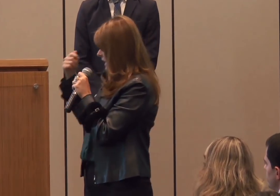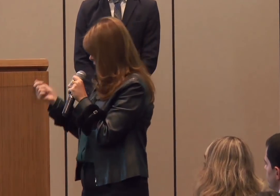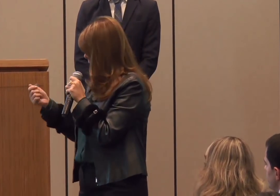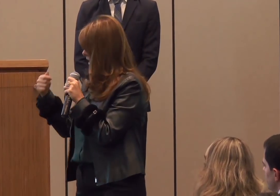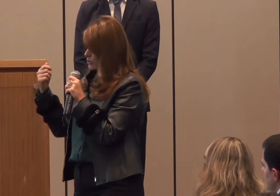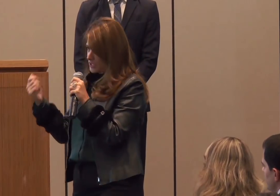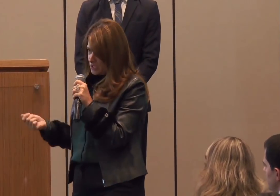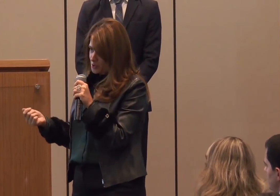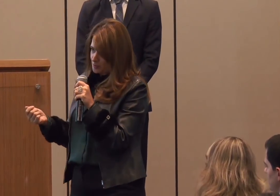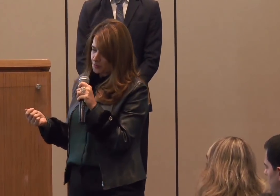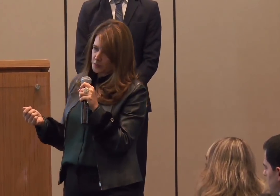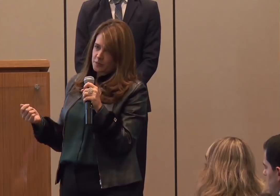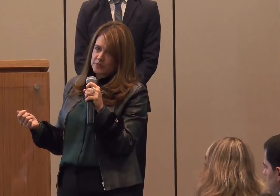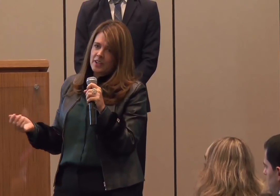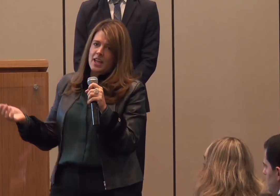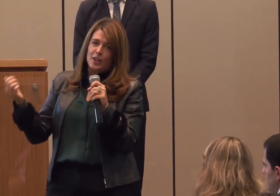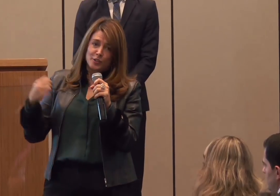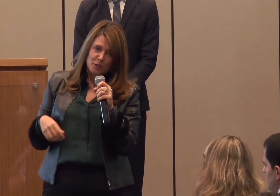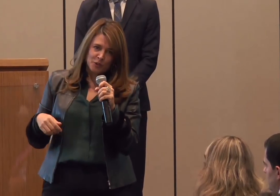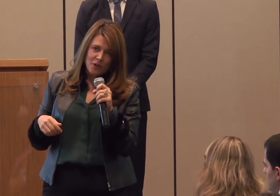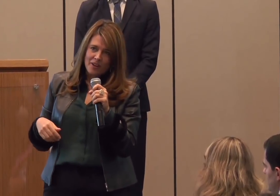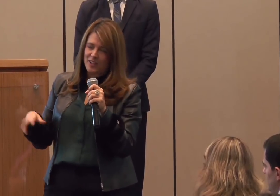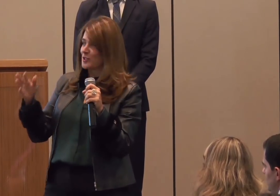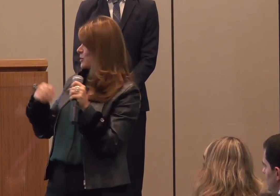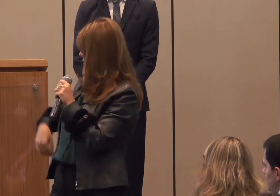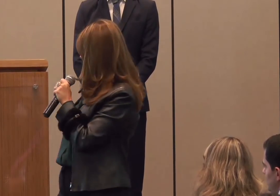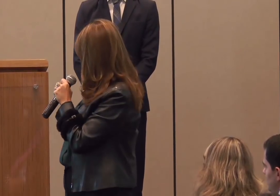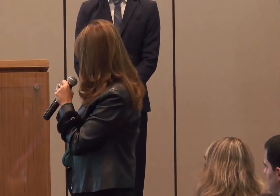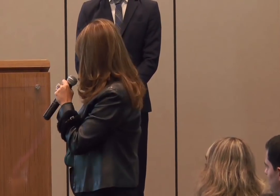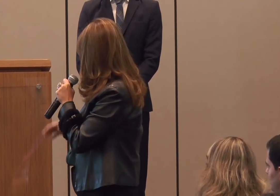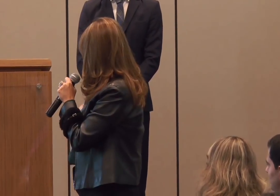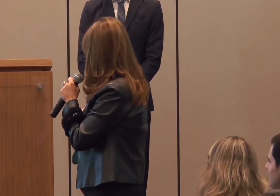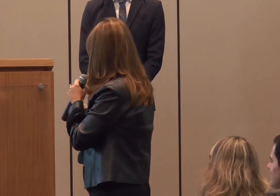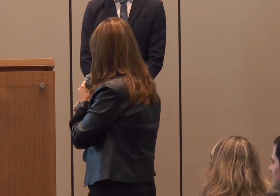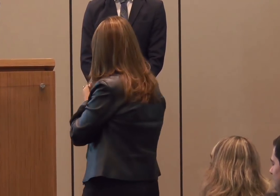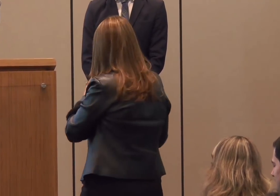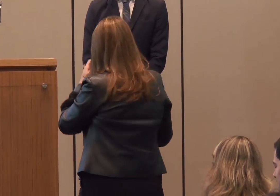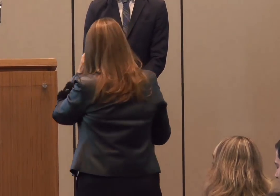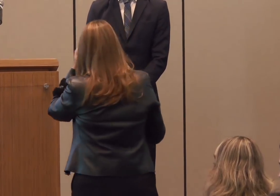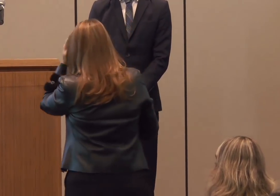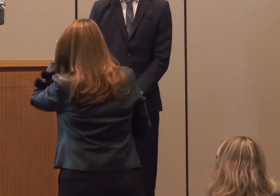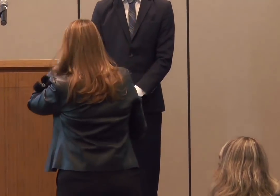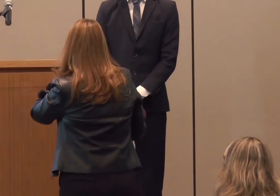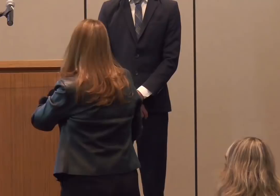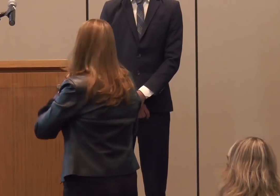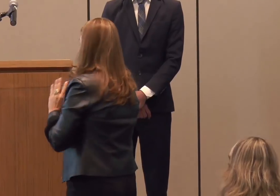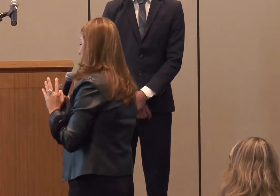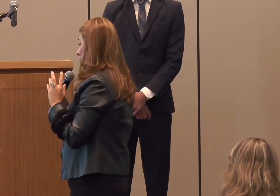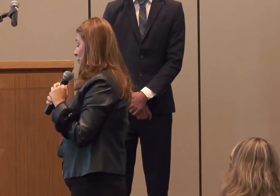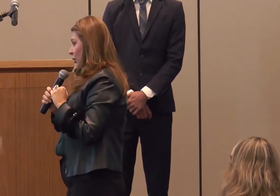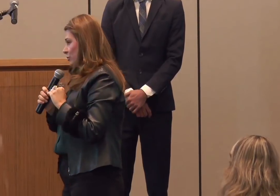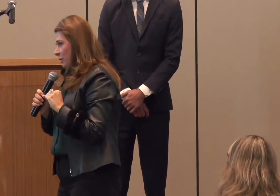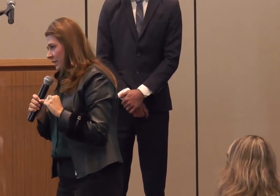optimizando esos créditos dos segundos tras clic se administra qué pena y lo segundo